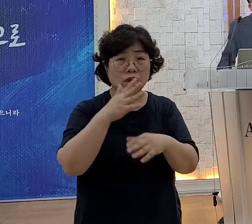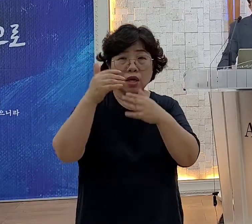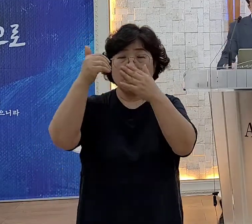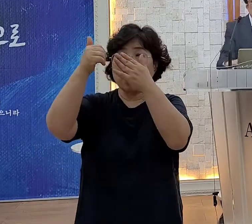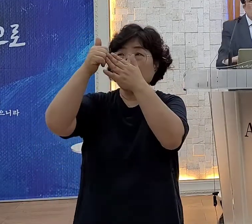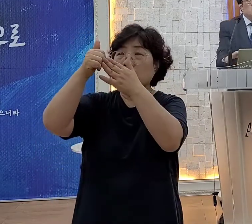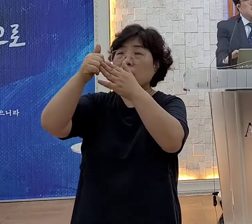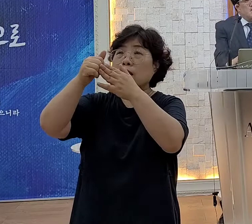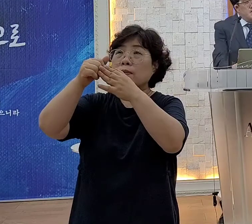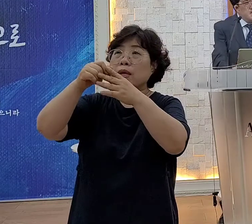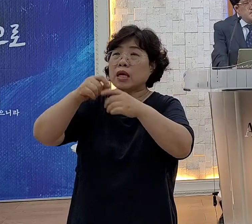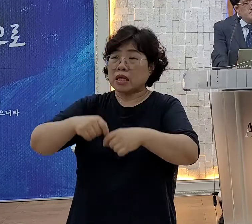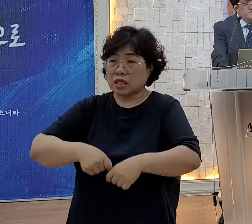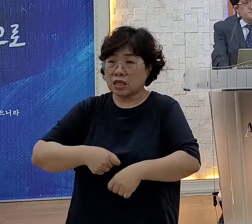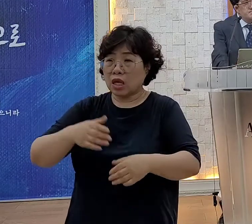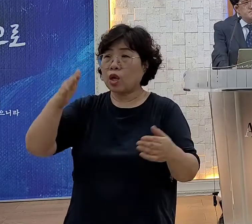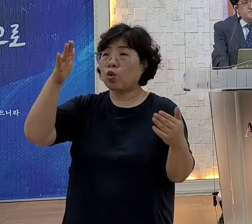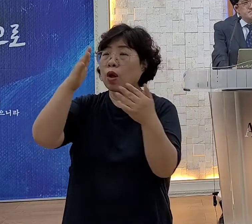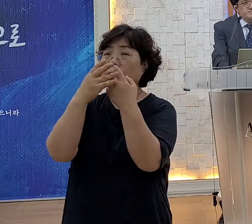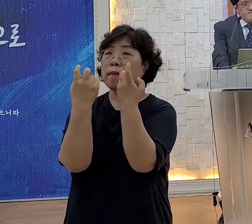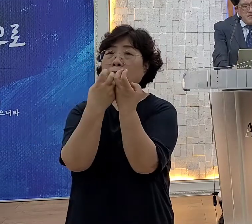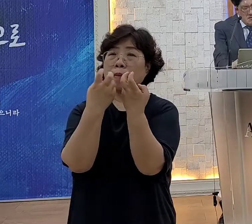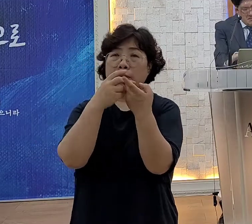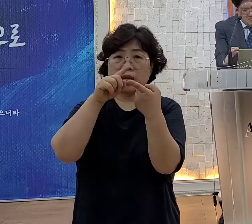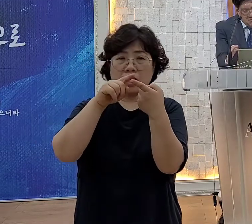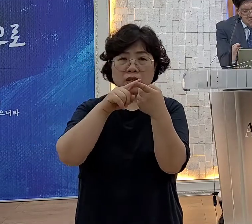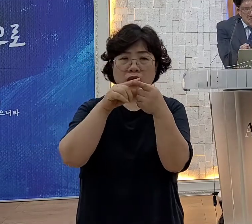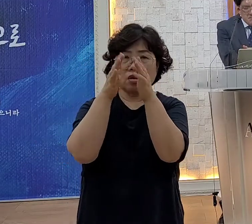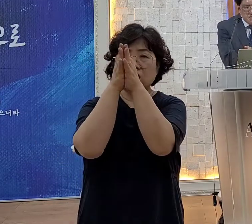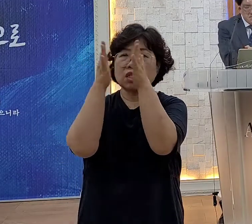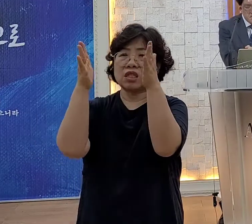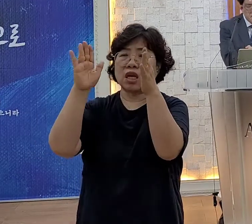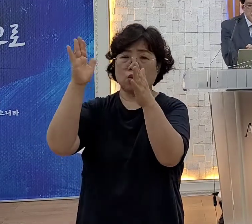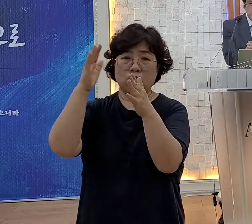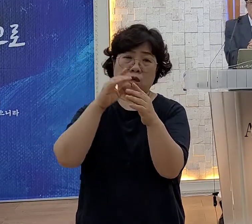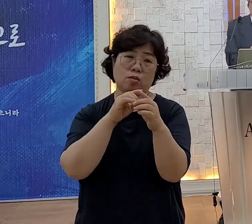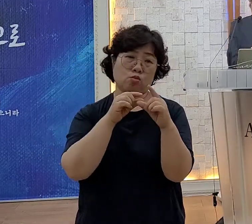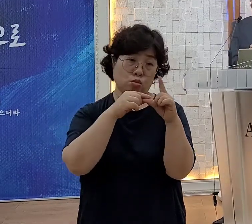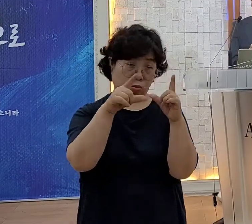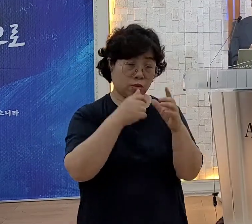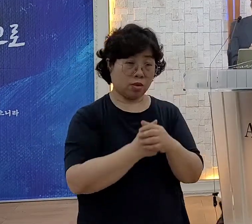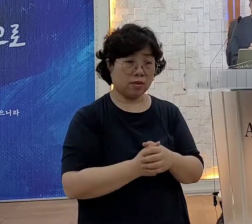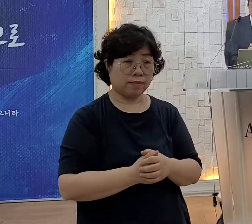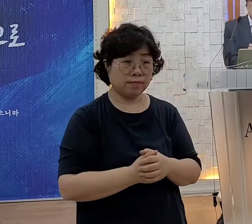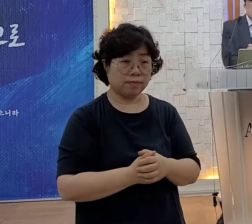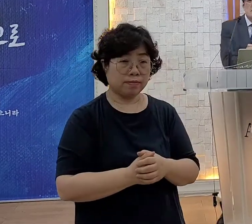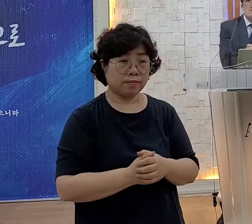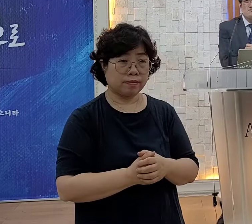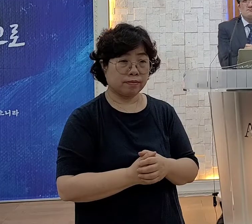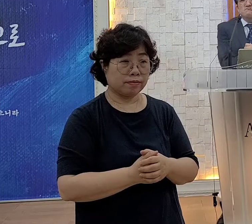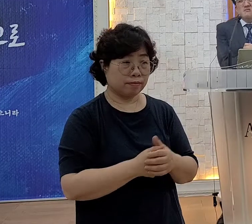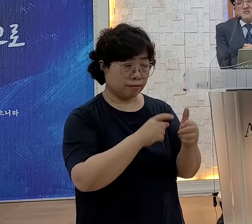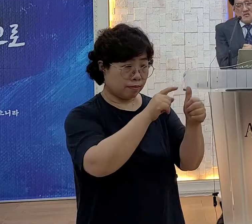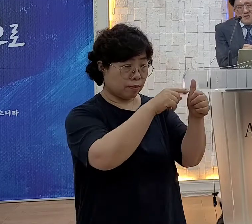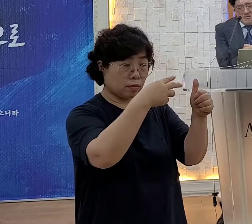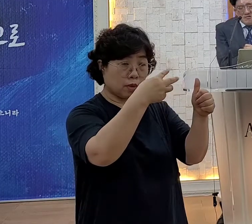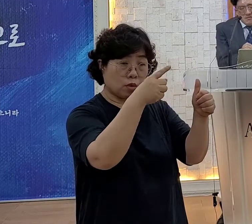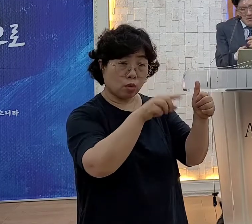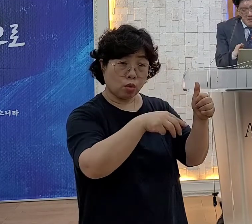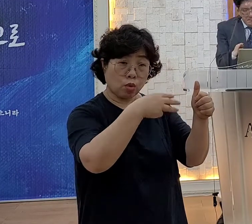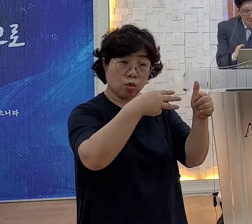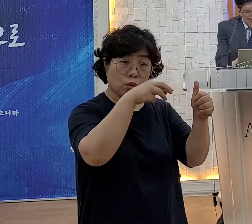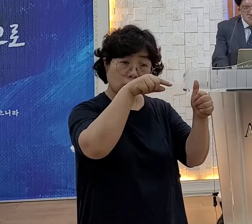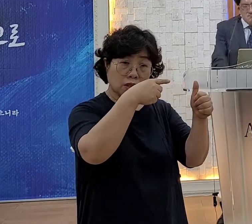말씀을 듣고 어떻게 해야 될까요? 여러분 톨스토이는요 그 깜깜한 우주